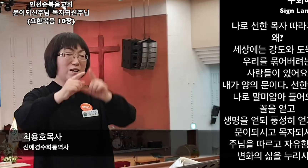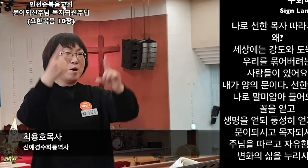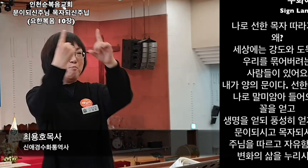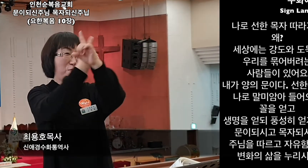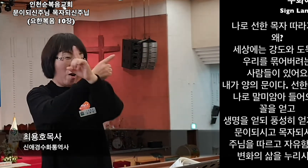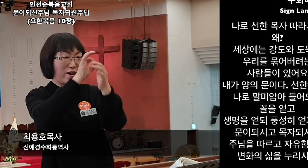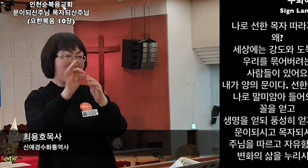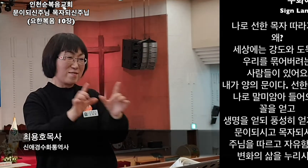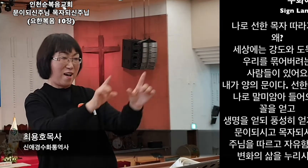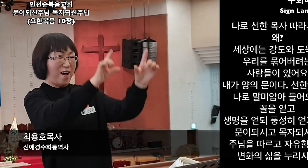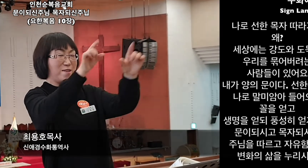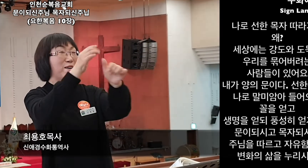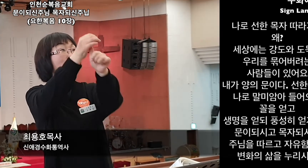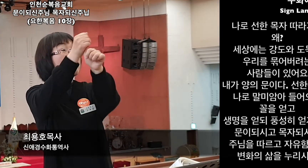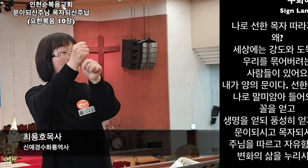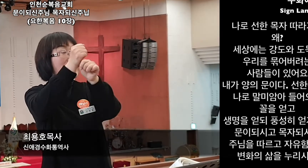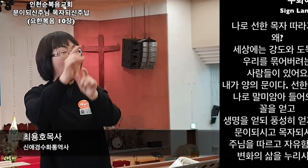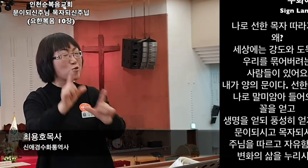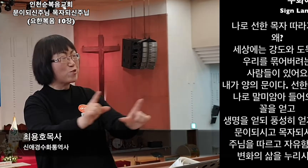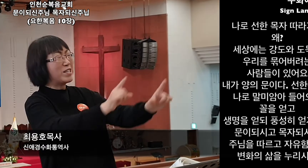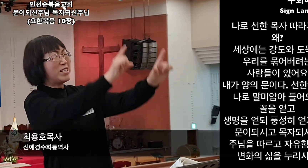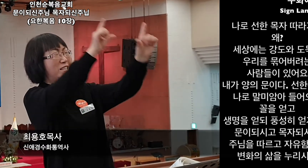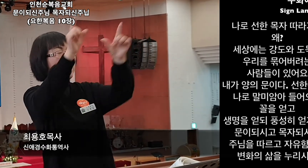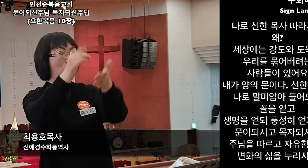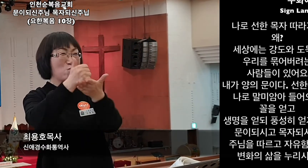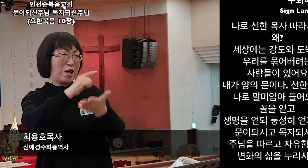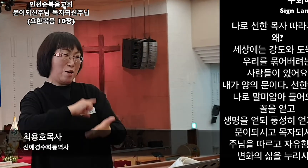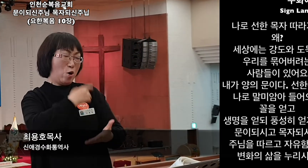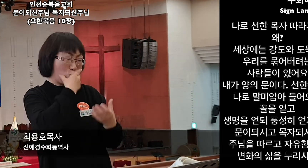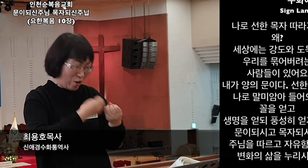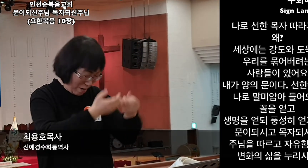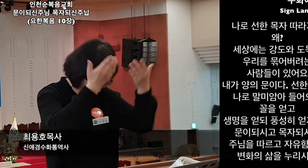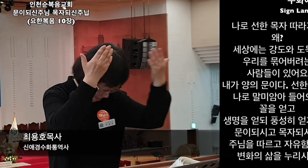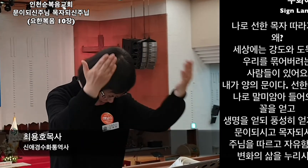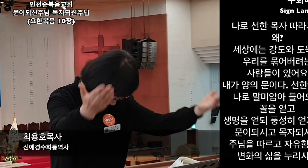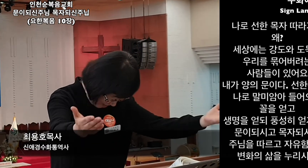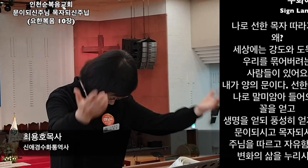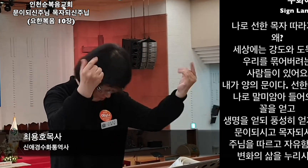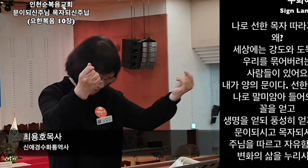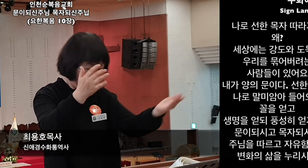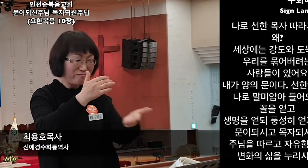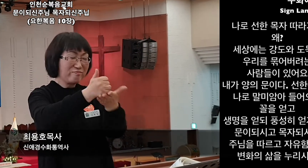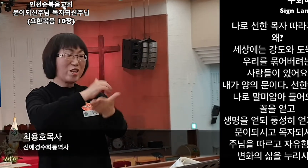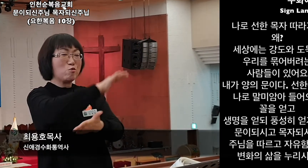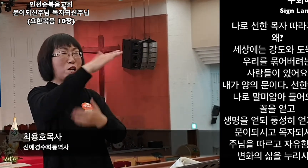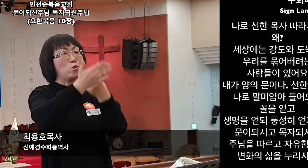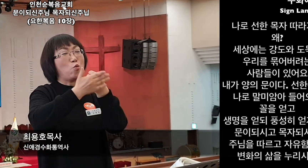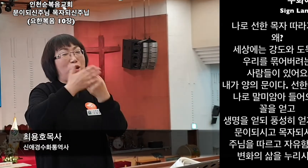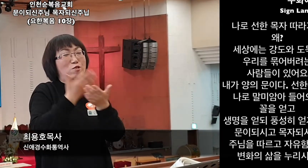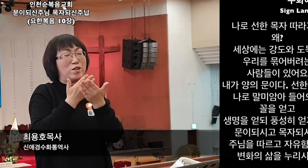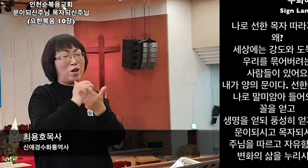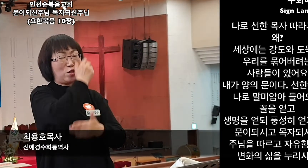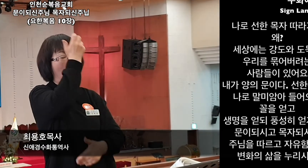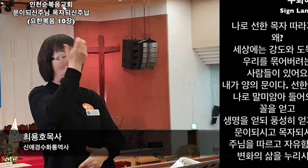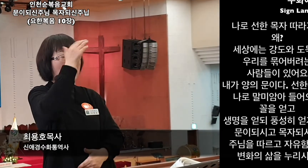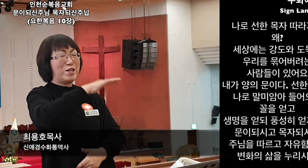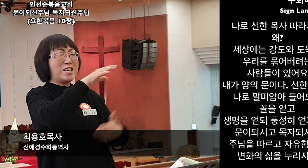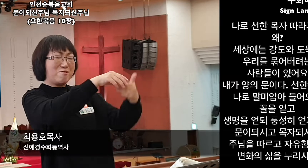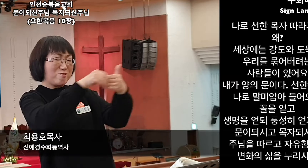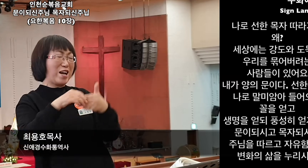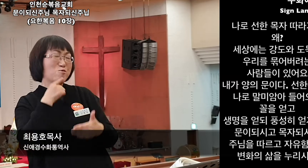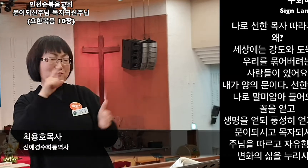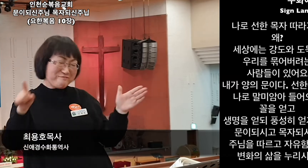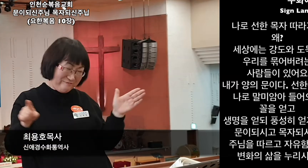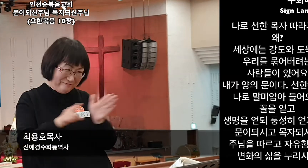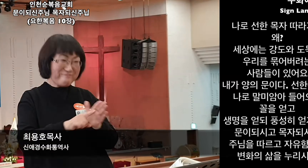변화의 삶을 붙잡고 누리시기를 주의 이름으로 축원합니다. 주께서 우리를 도우시고 성령님 우리를 인도하실